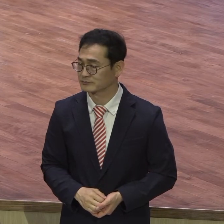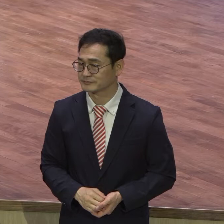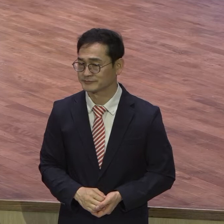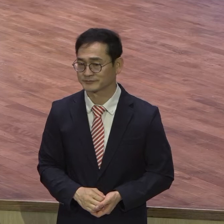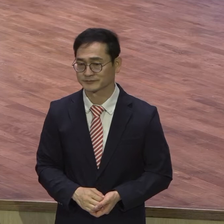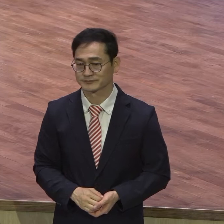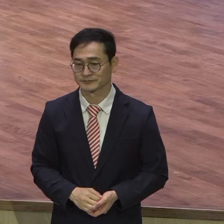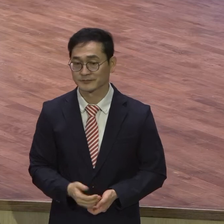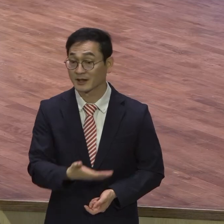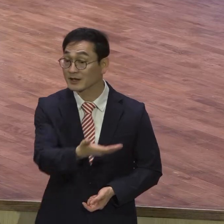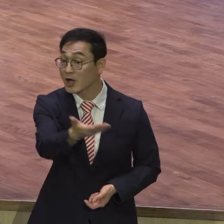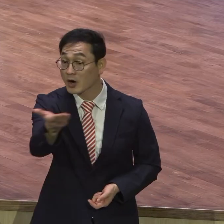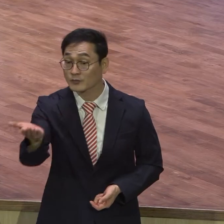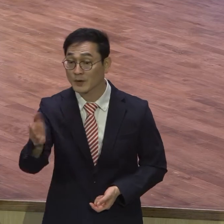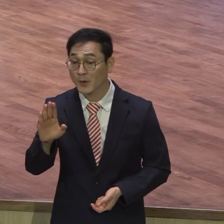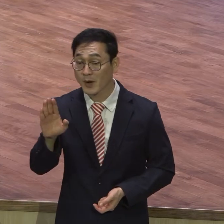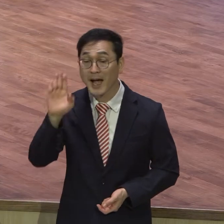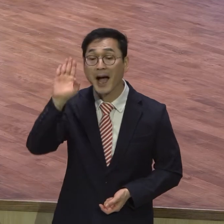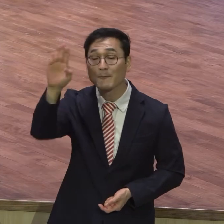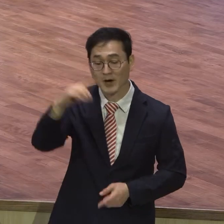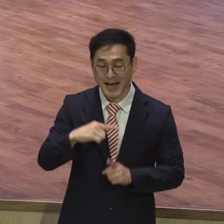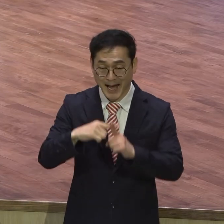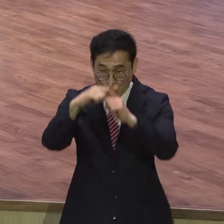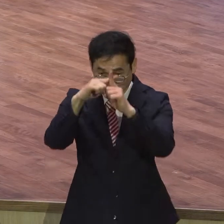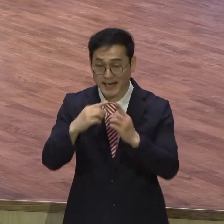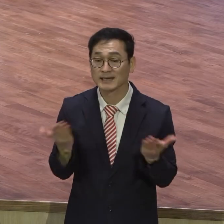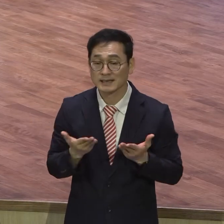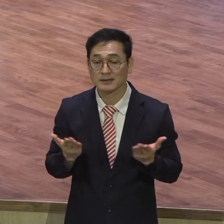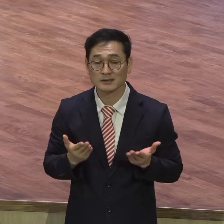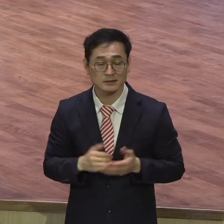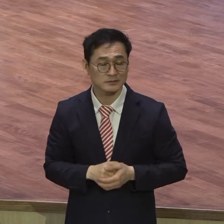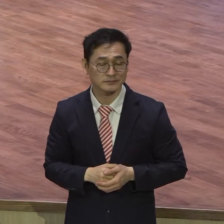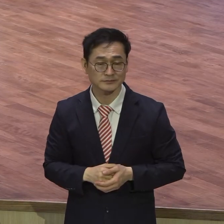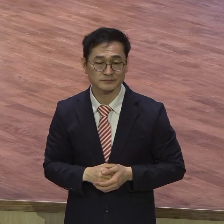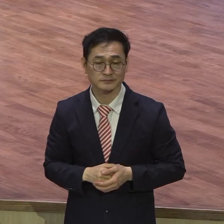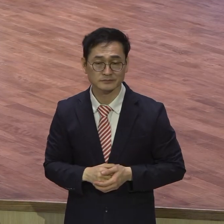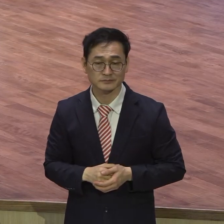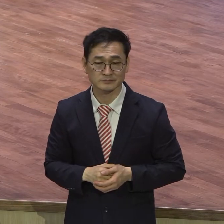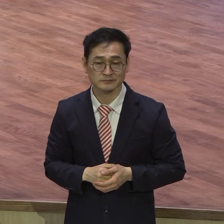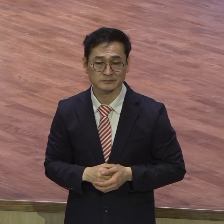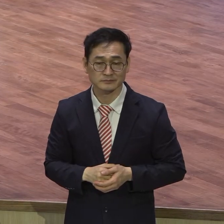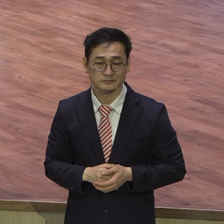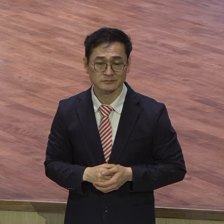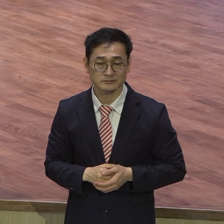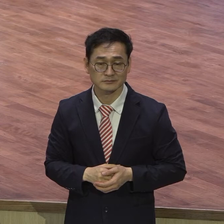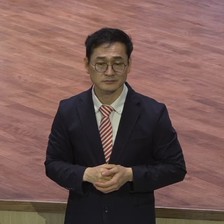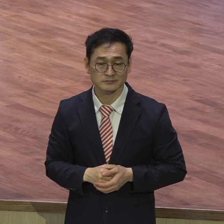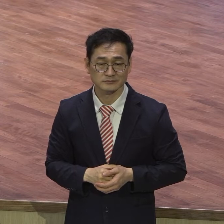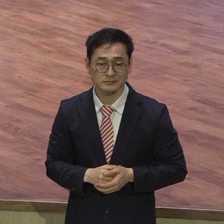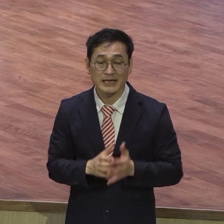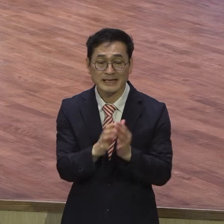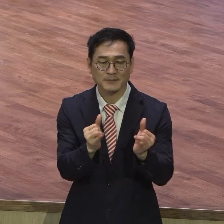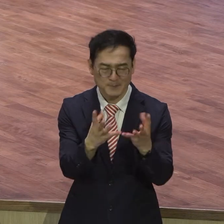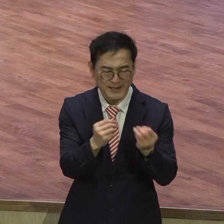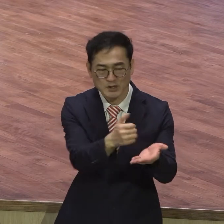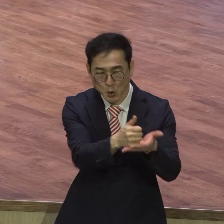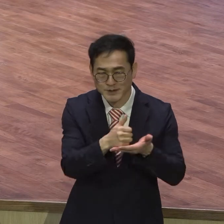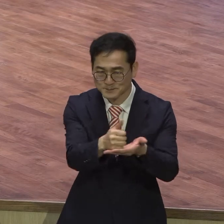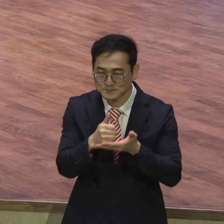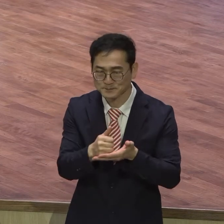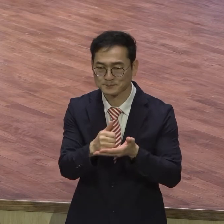여러분이 앞으로 간호사가 돼서 많은 사람들을 대하게 되는데 많은